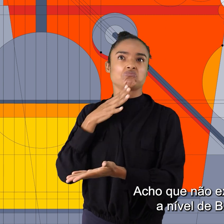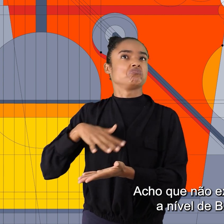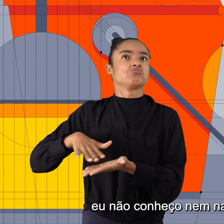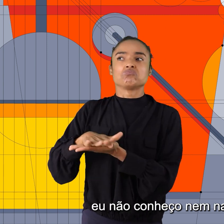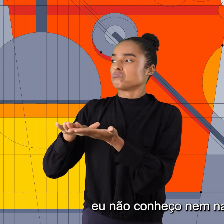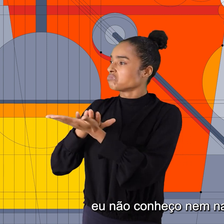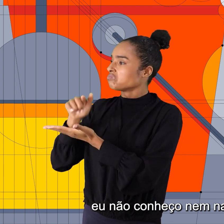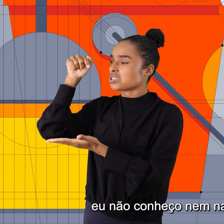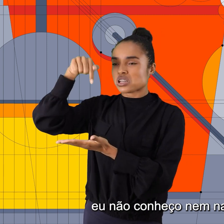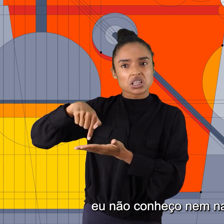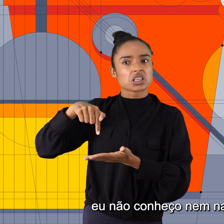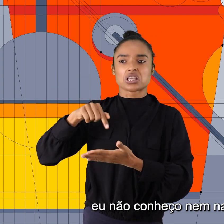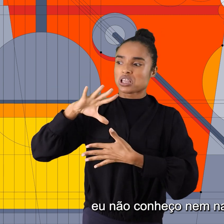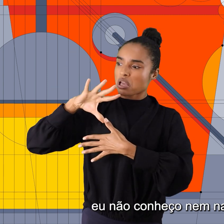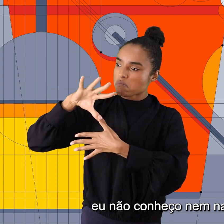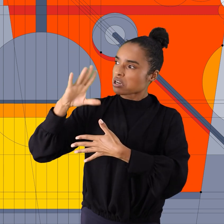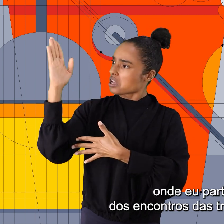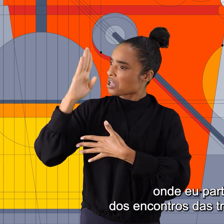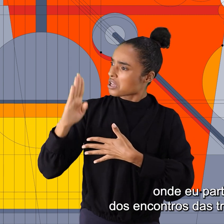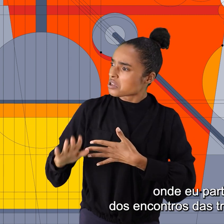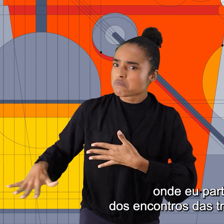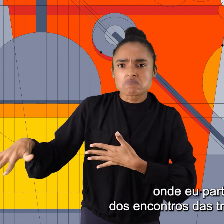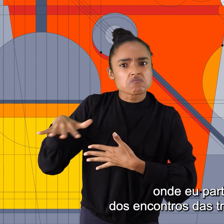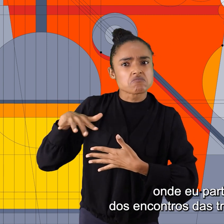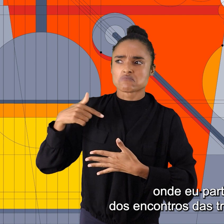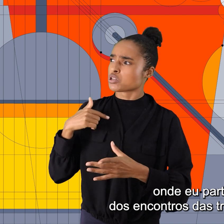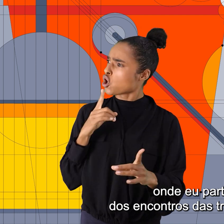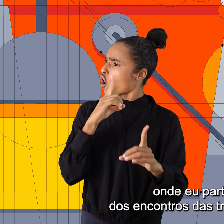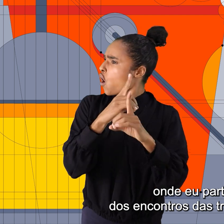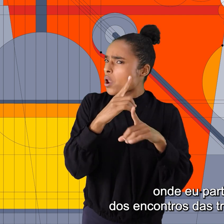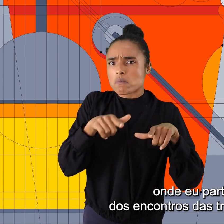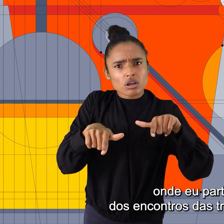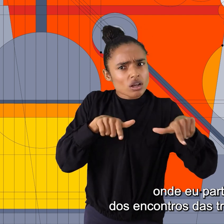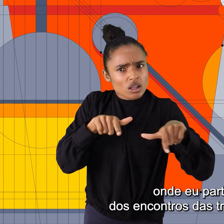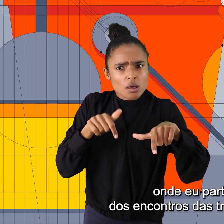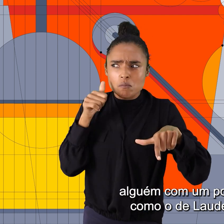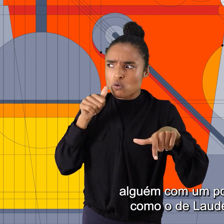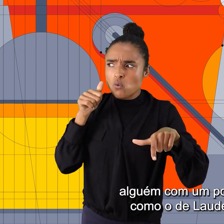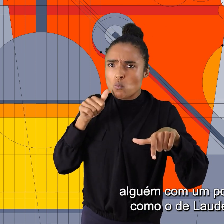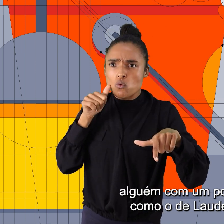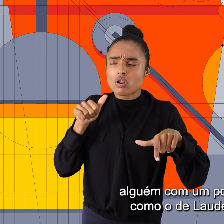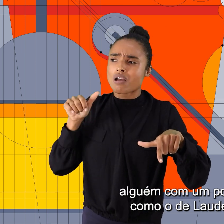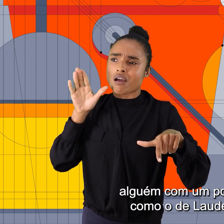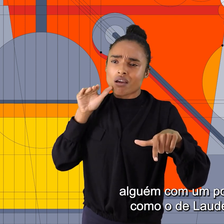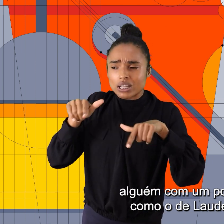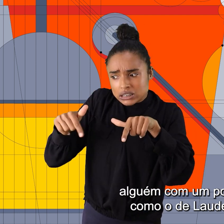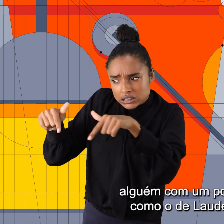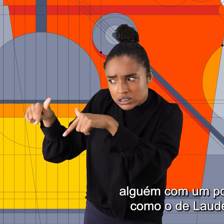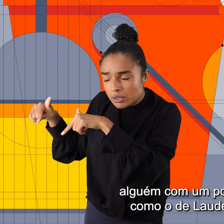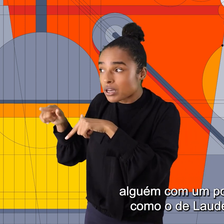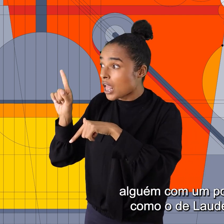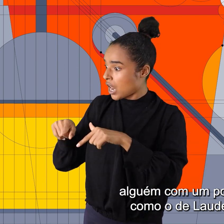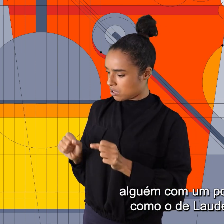de Brasil, eu não conheço nem na América Latina, onde eu participei dos encontros das trabalhadoras, alguém com um poder de